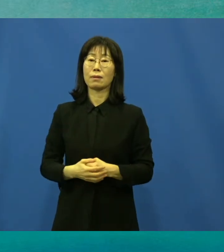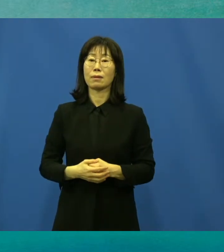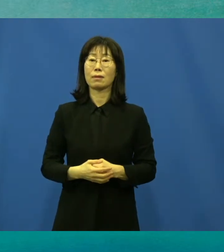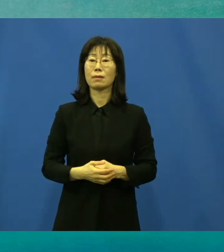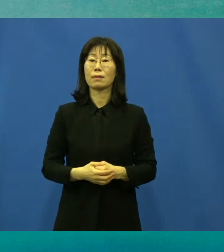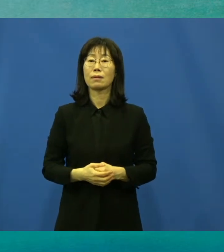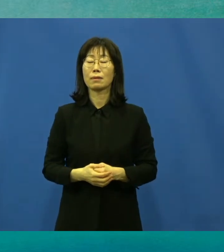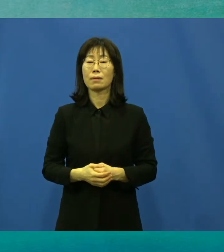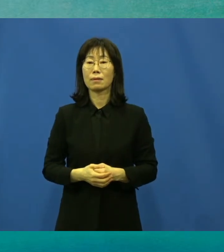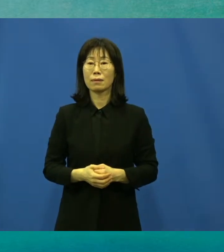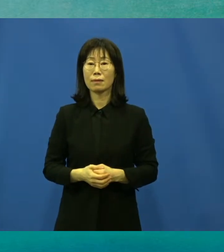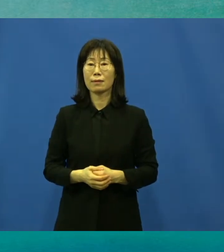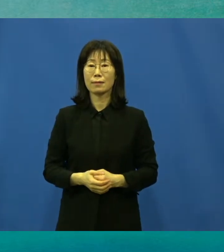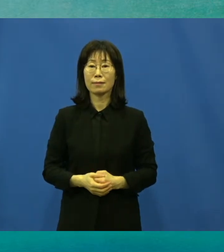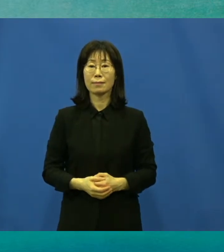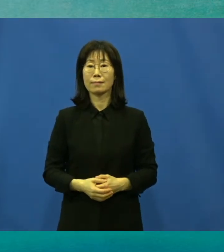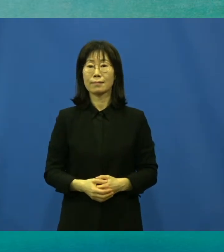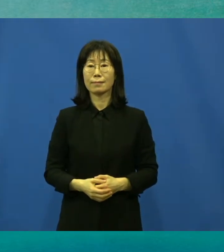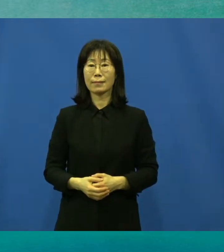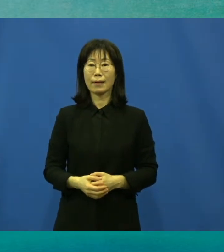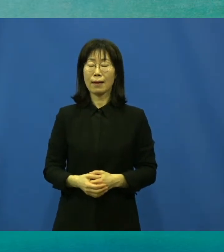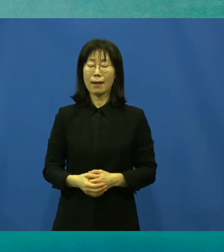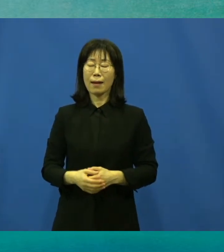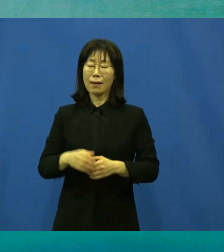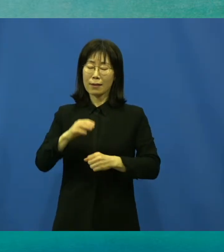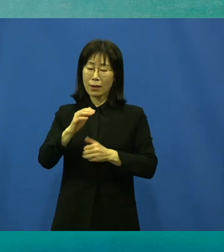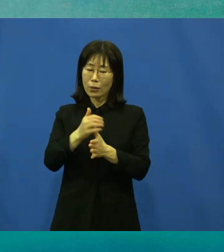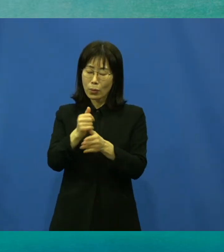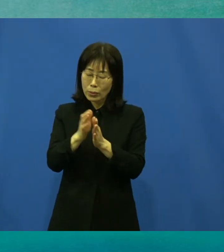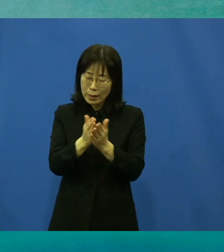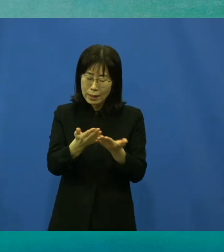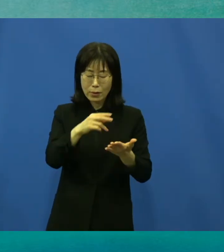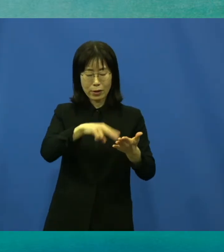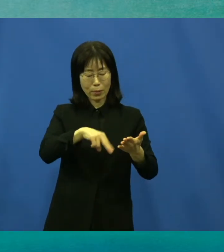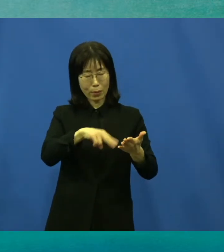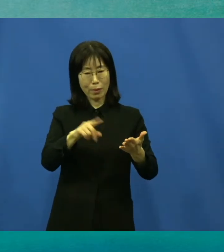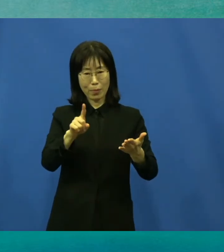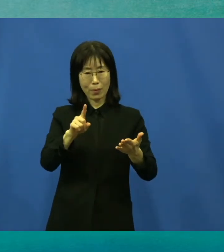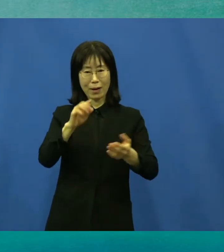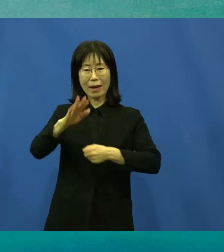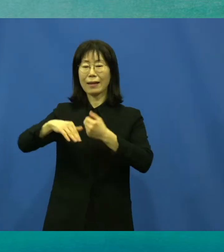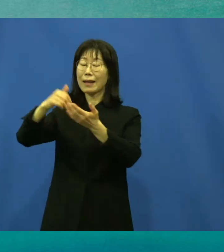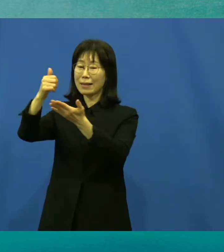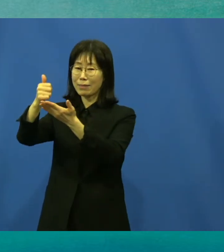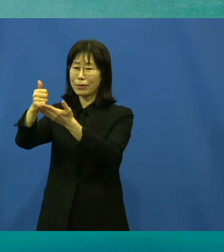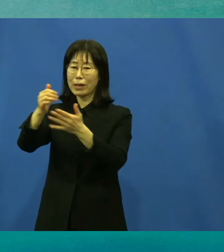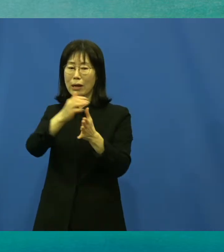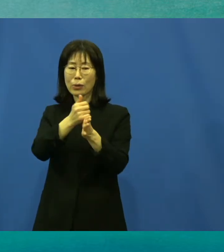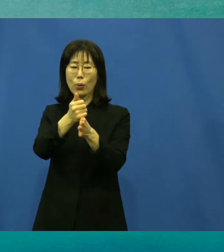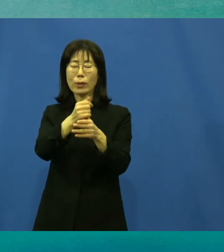그런데 하나님은 마치 요나 한 사람만 있는 것처럼 그를 데리고 가십니다.